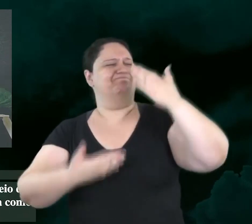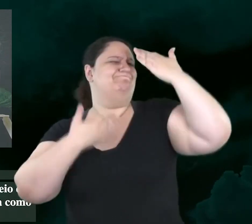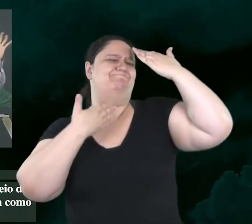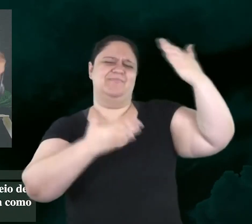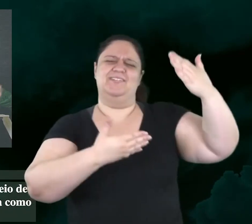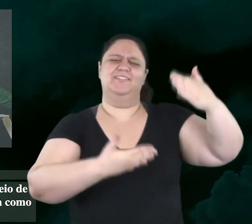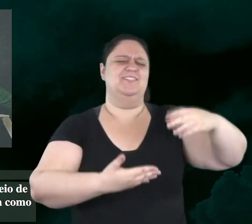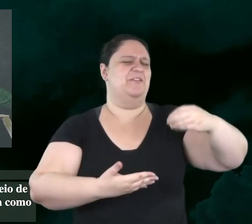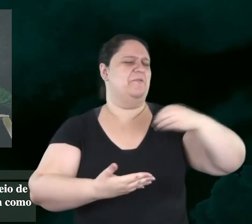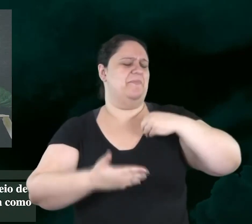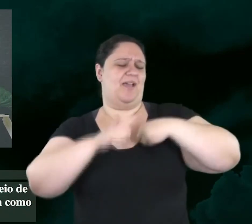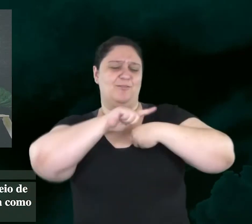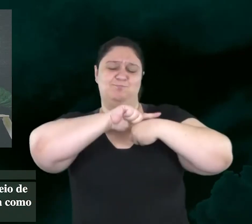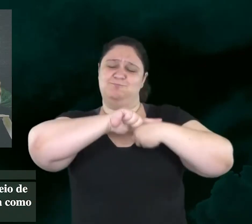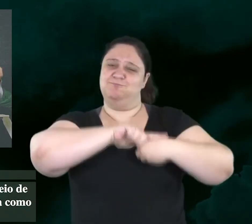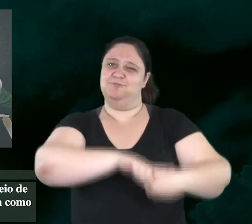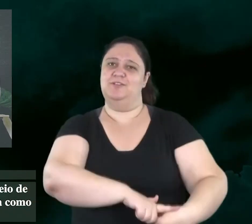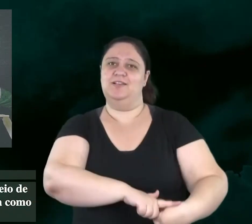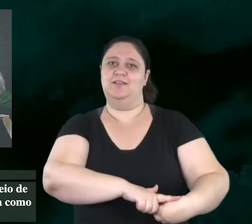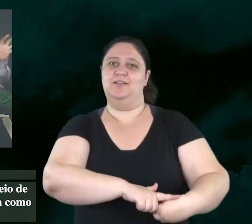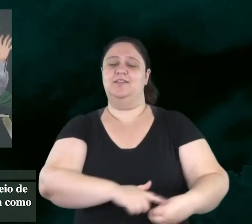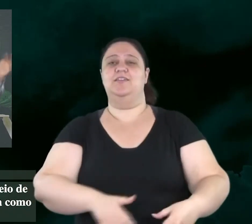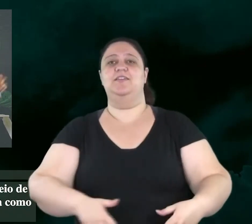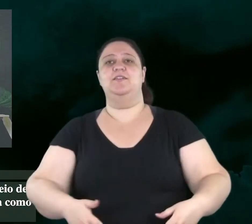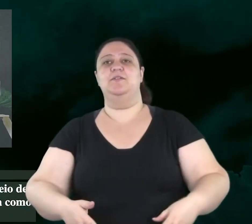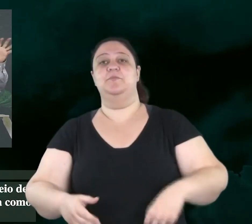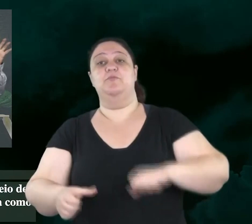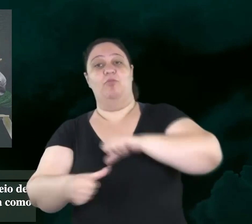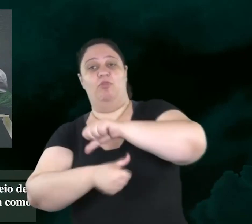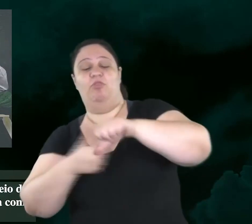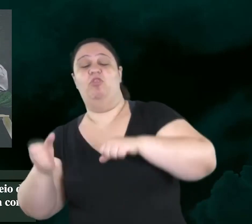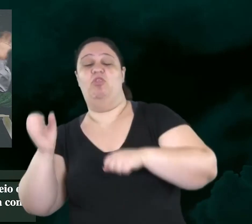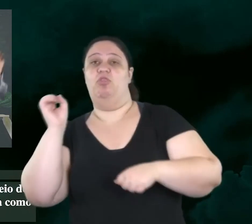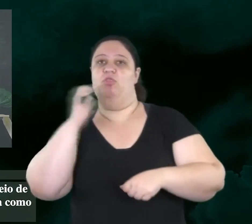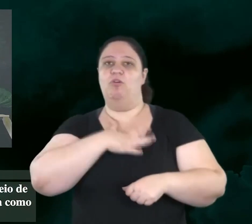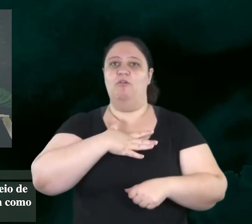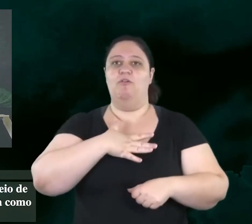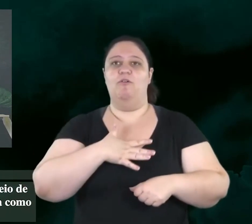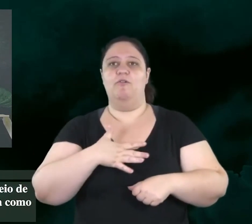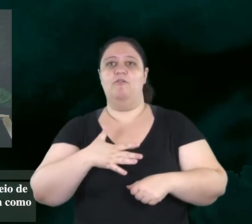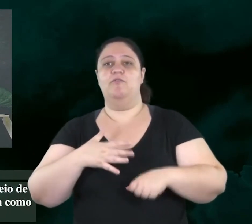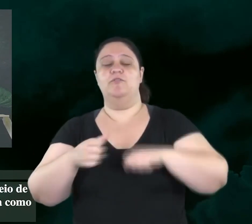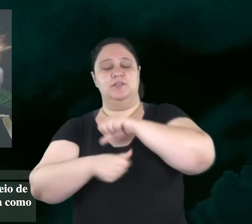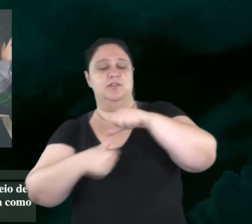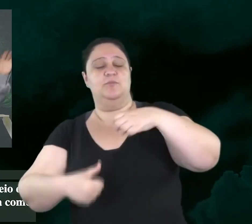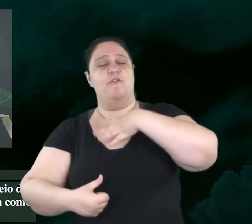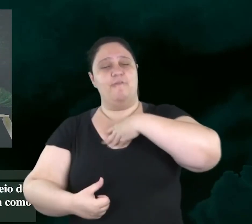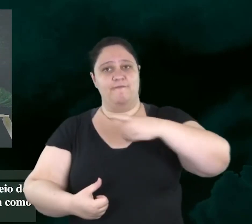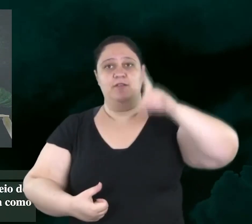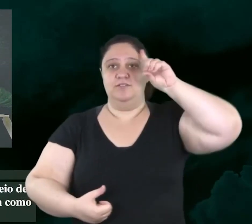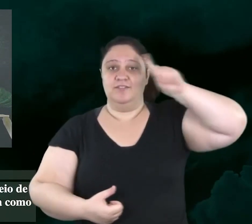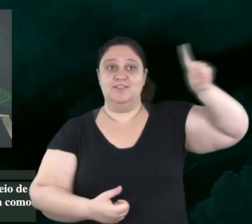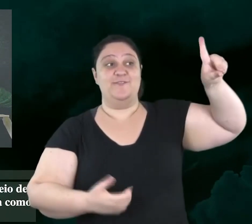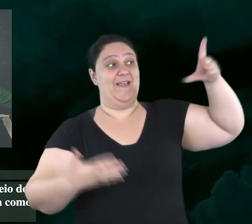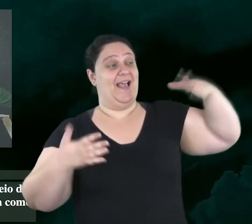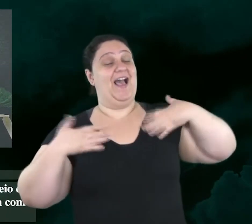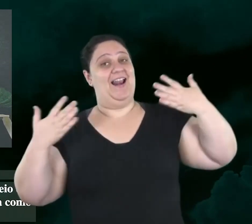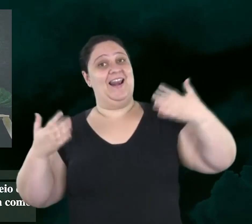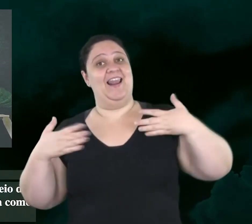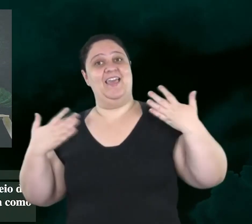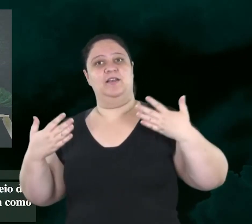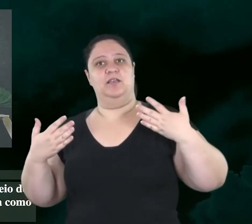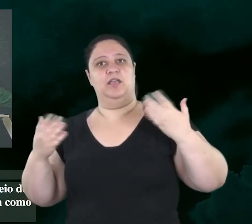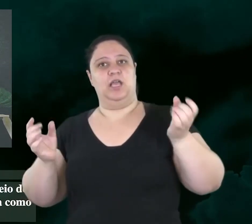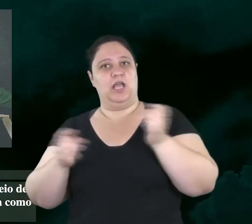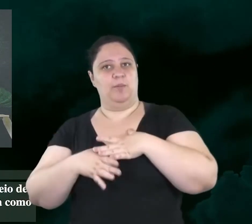foram justificados por Deus, e foram regenerados pelo Espírito como filhos de Deus, e estão contentes com isso. Então,